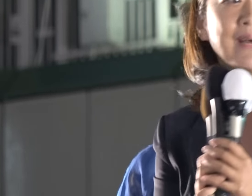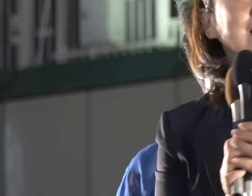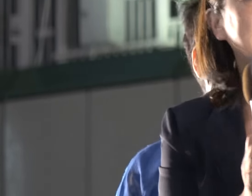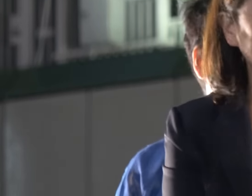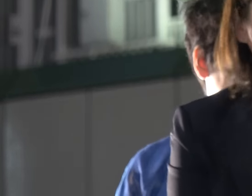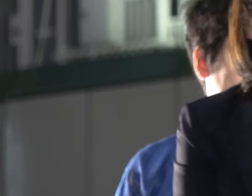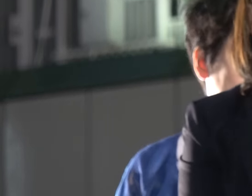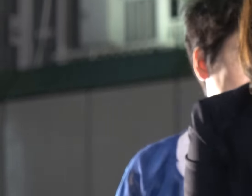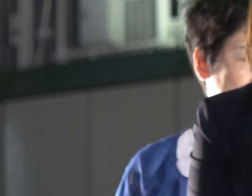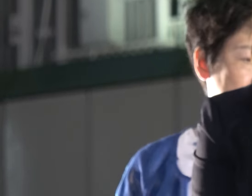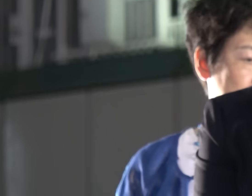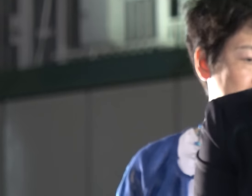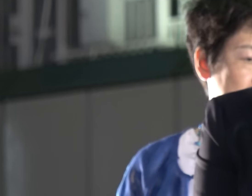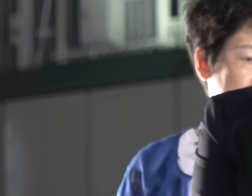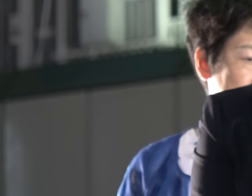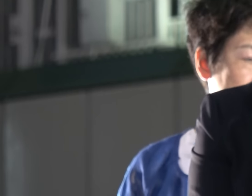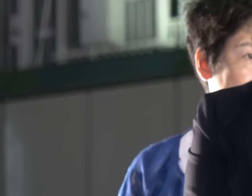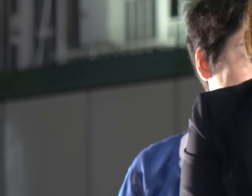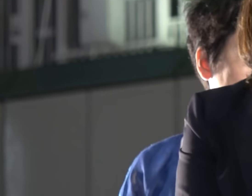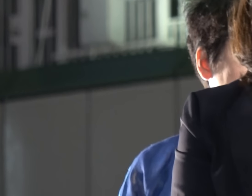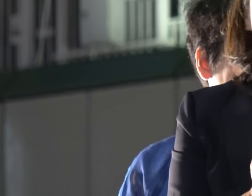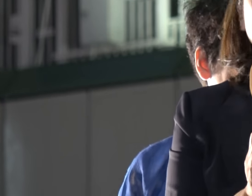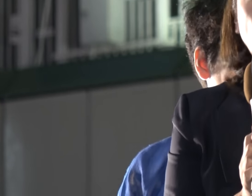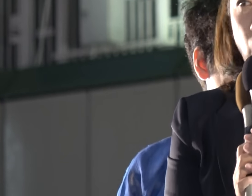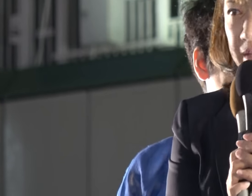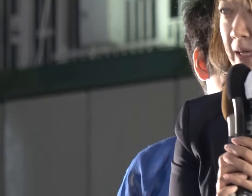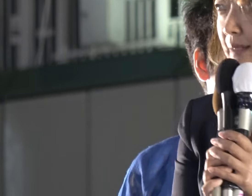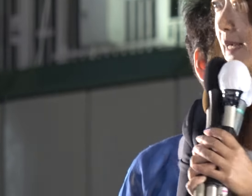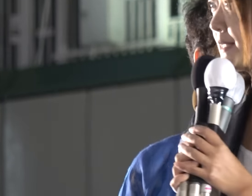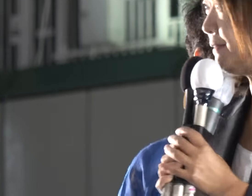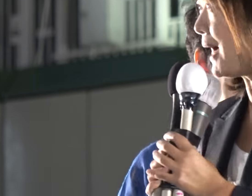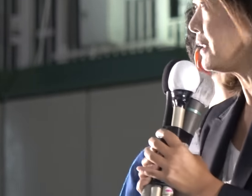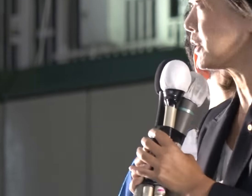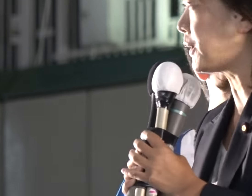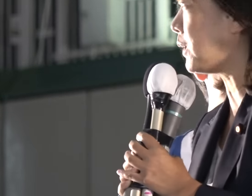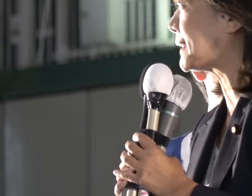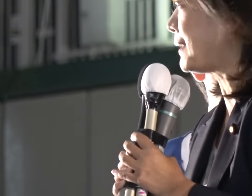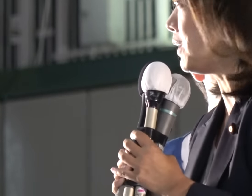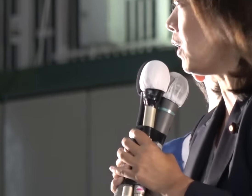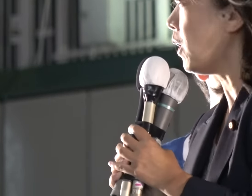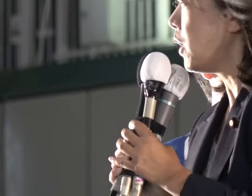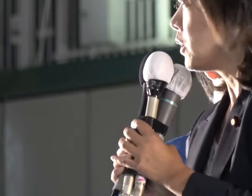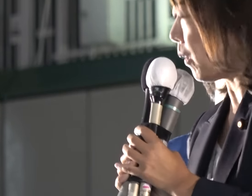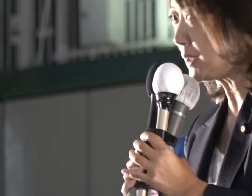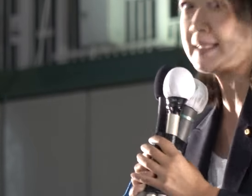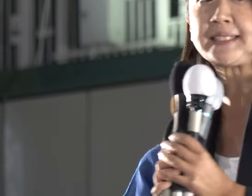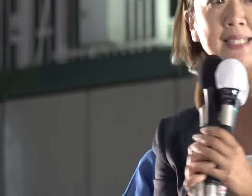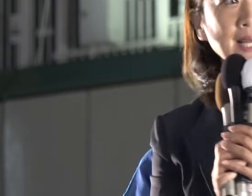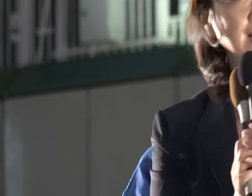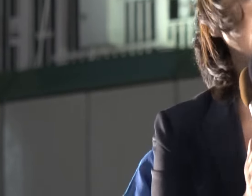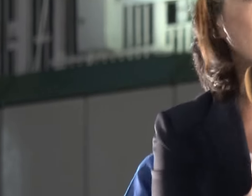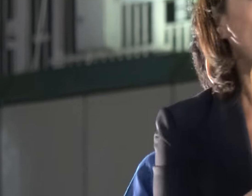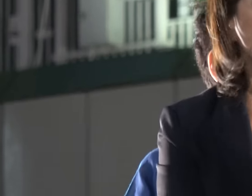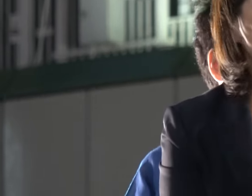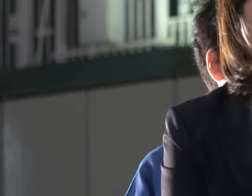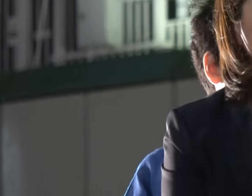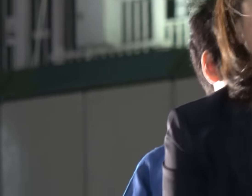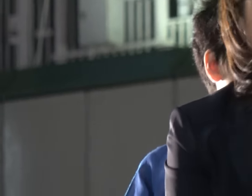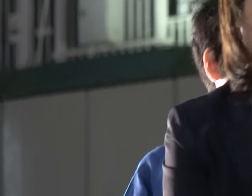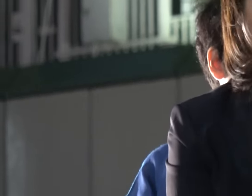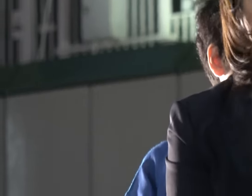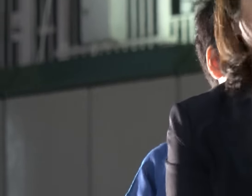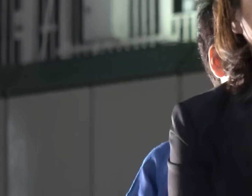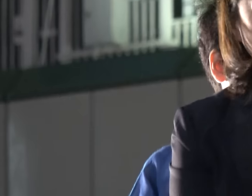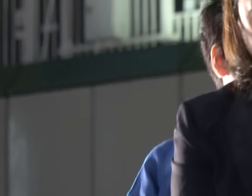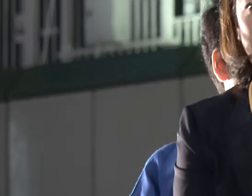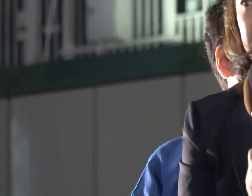のことではできないことでございます。ここに私は鳥越さんのこうした姿勢に本当に